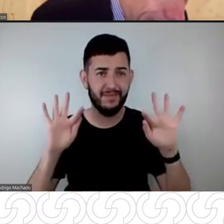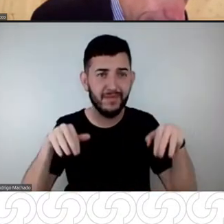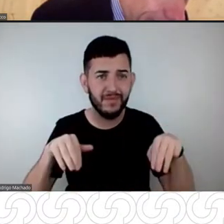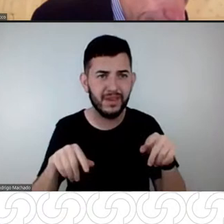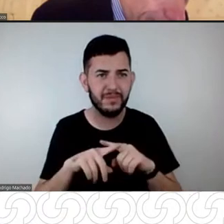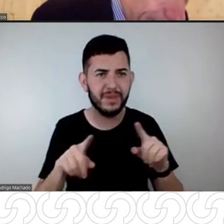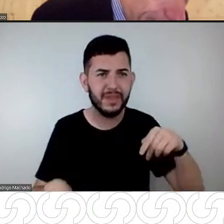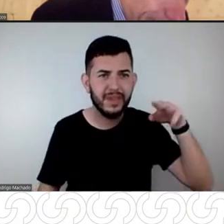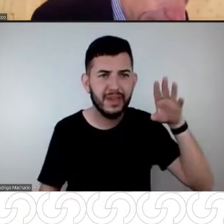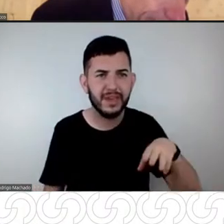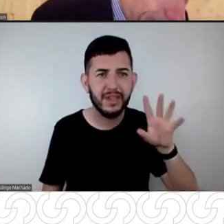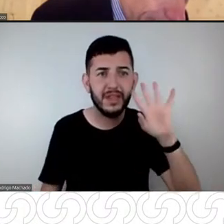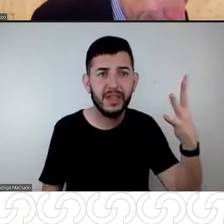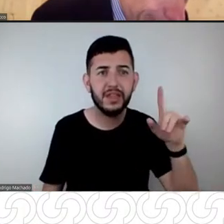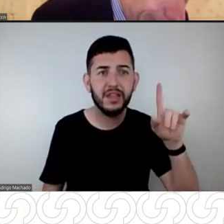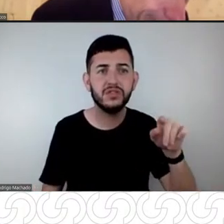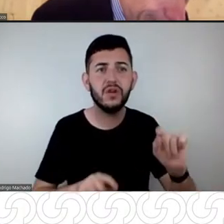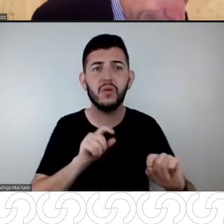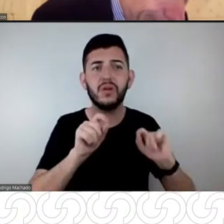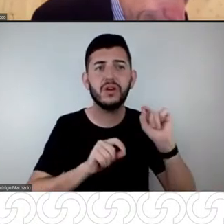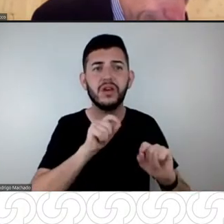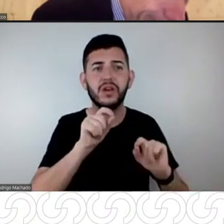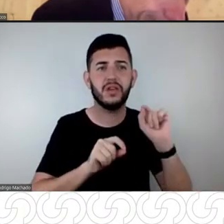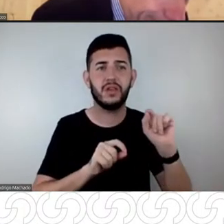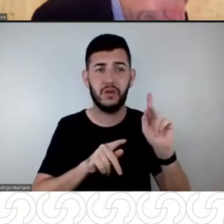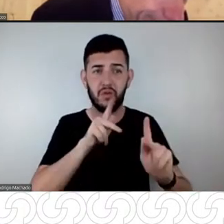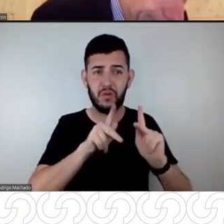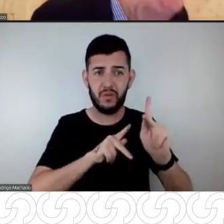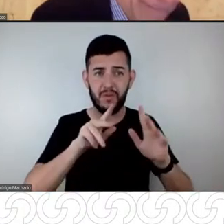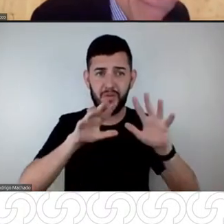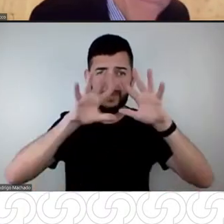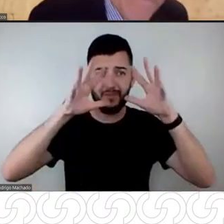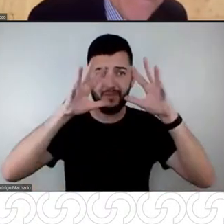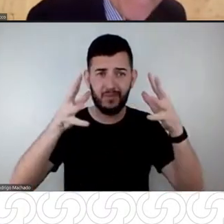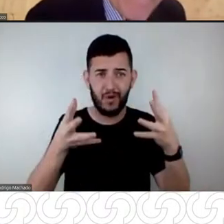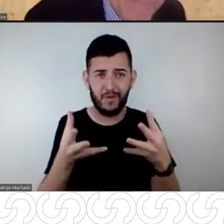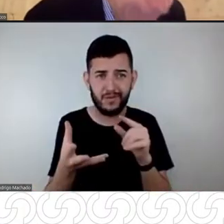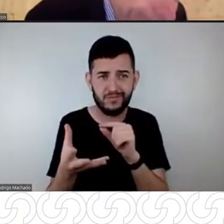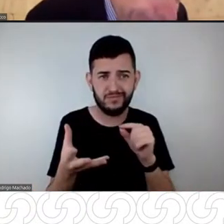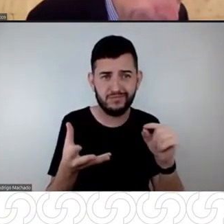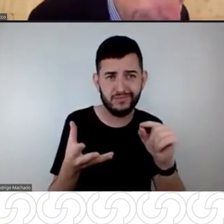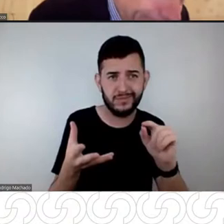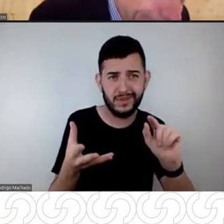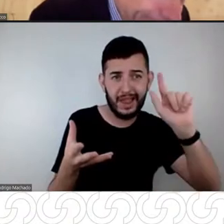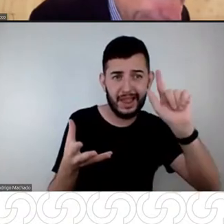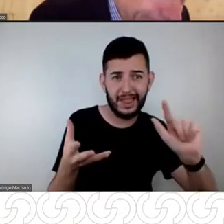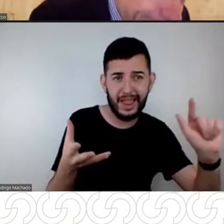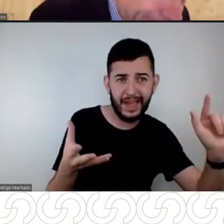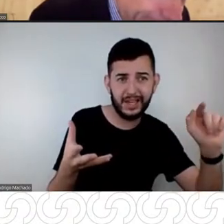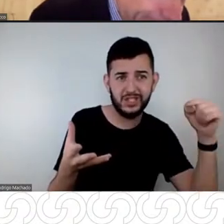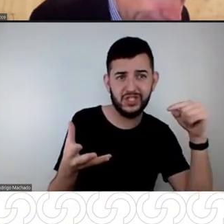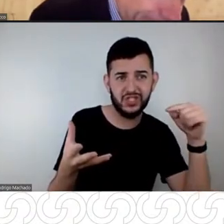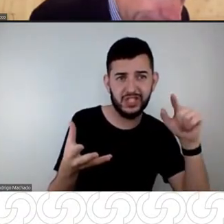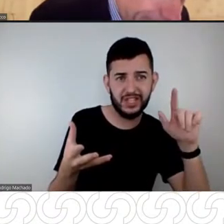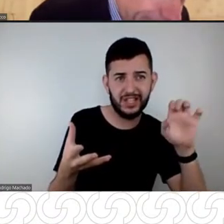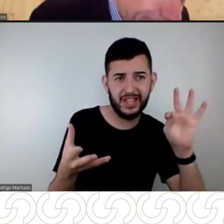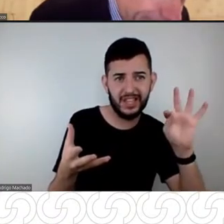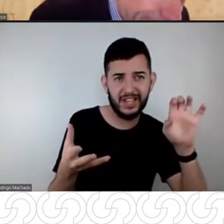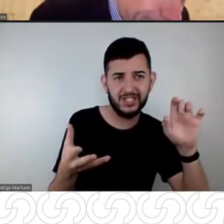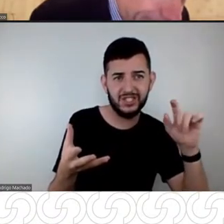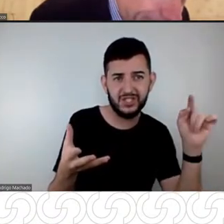povos do leste, que não aceitavam, nunca aceitaram, aquele tipo de revolução